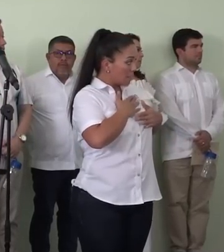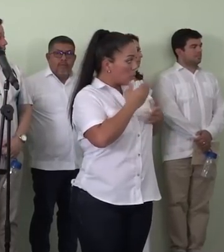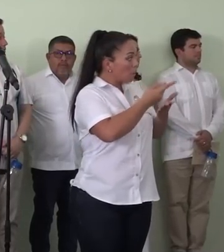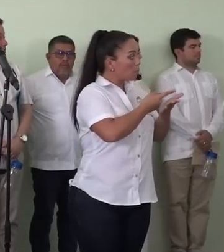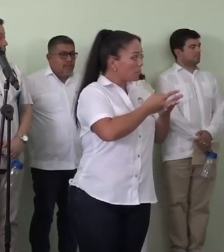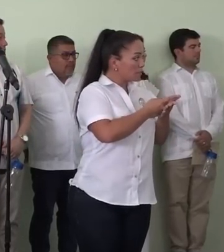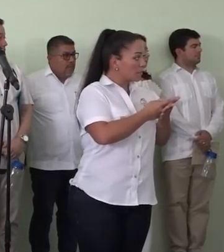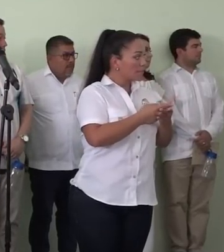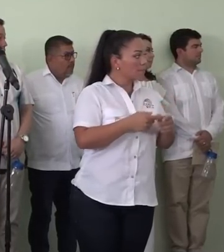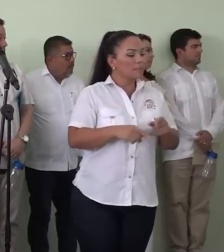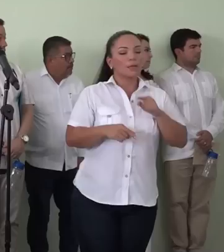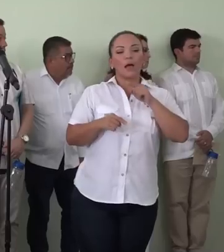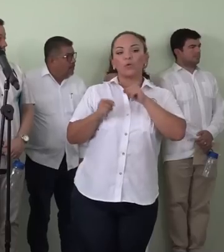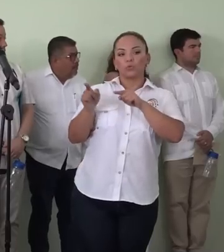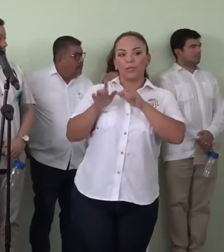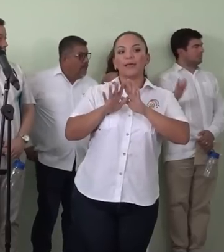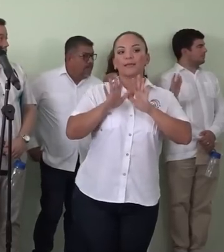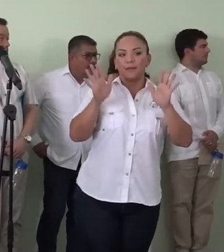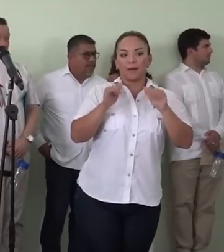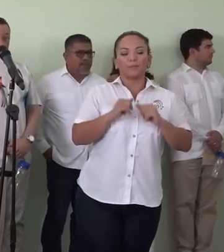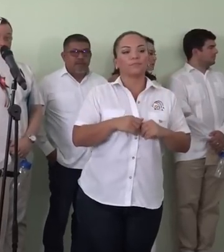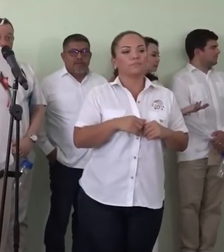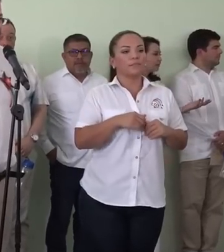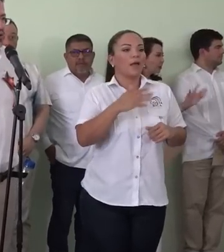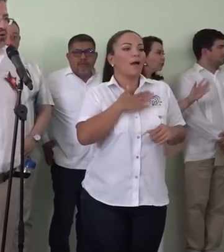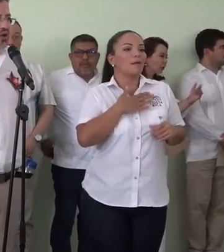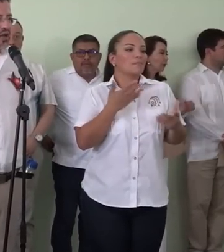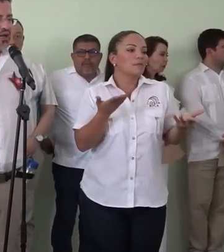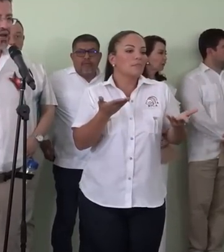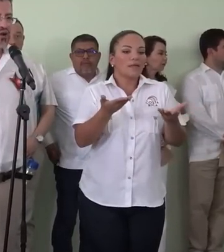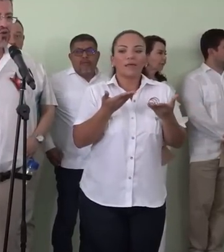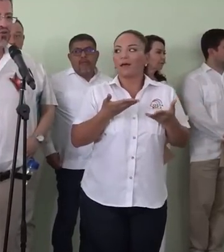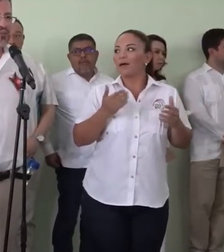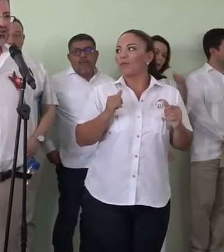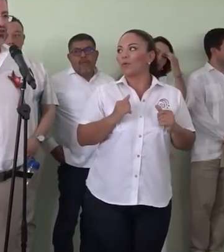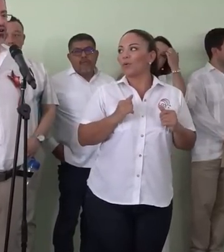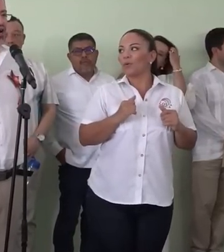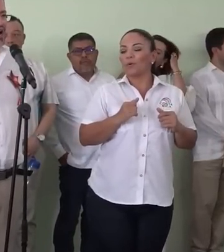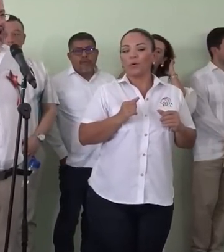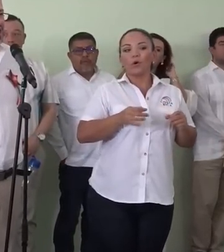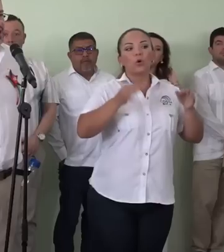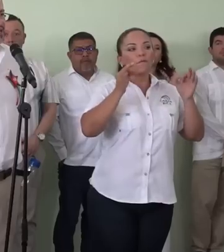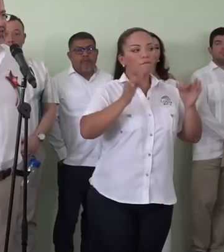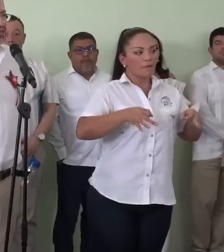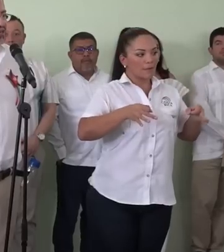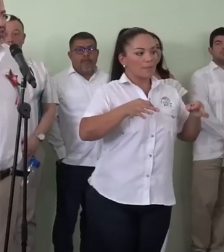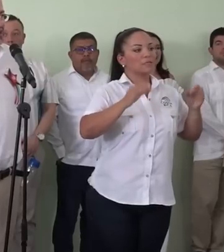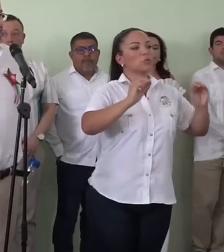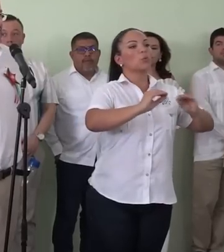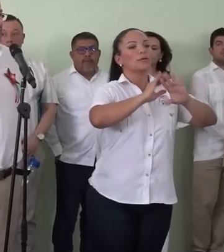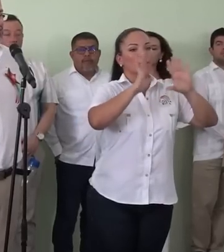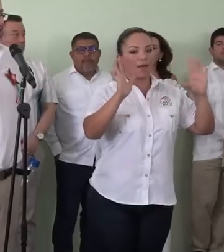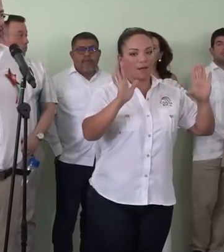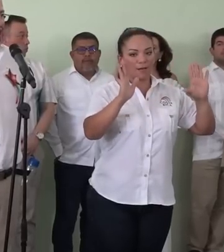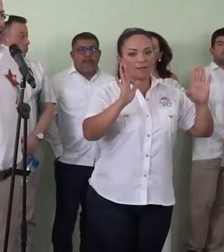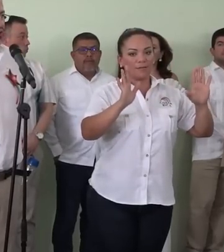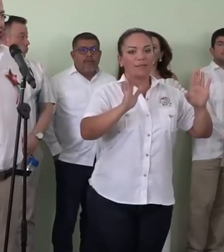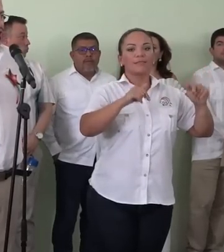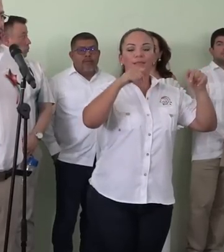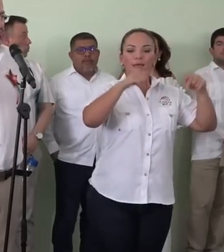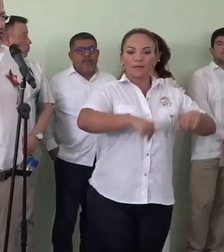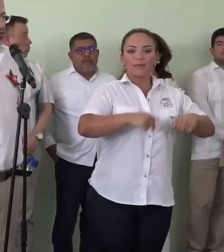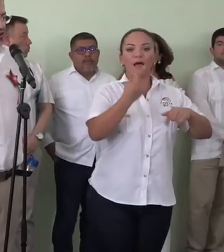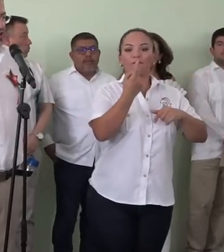don Alex? A usted en general. No, a mí me ha dejado la confirmación clara de que aquí ha